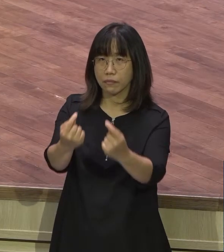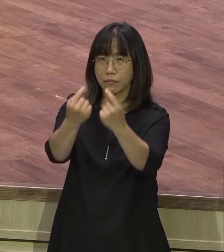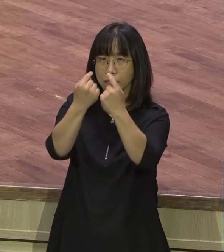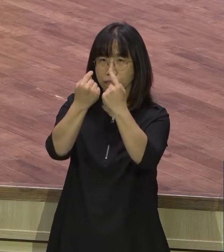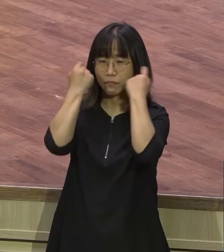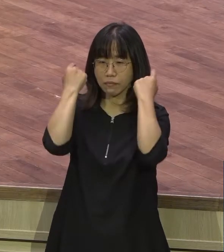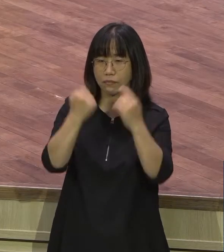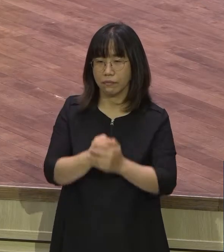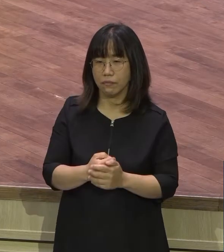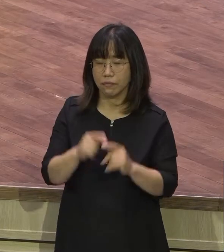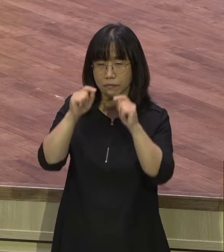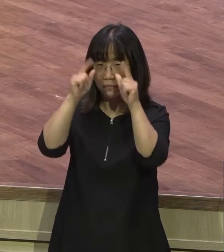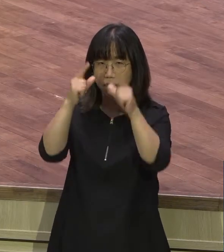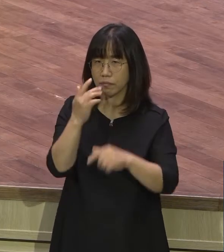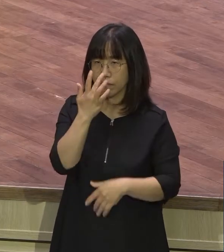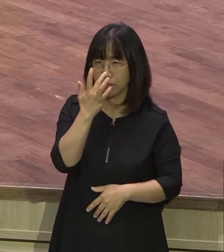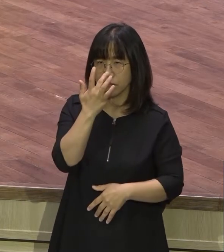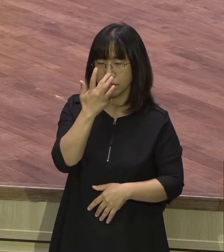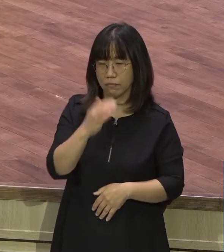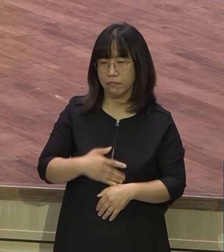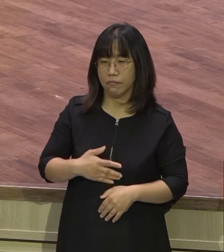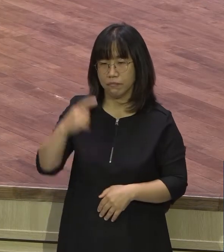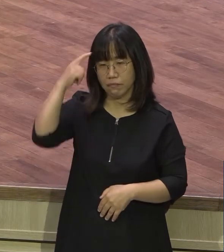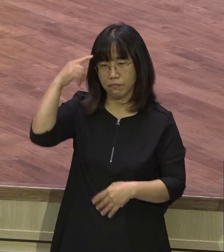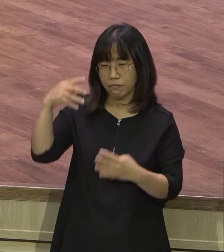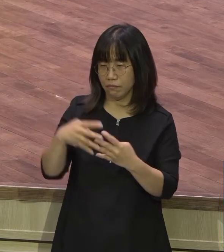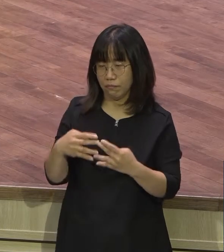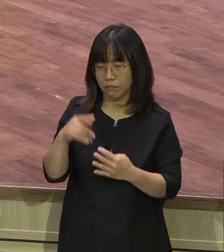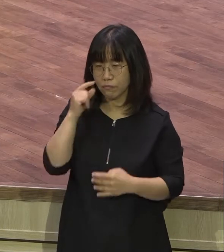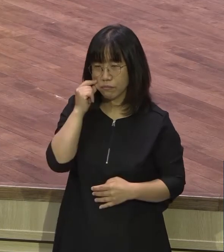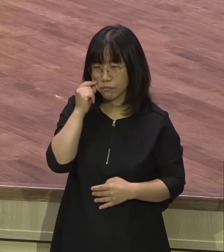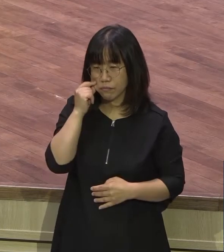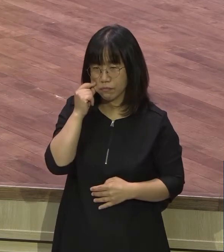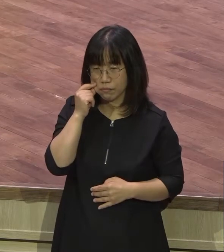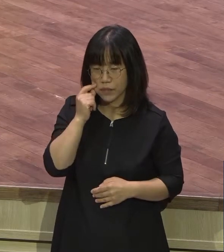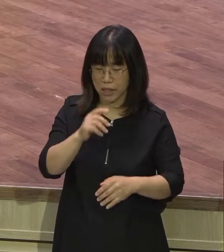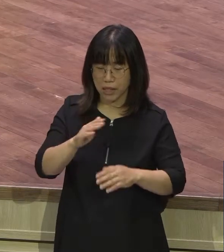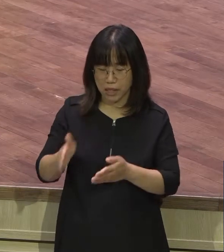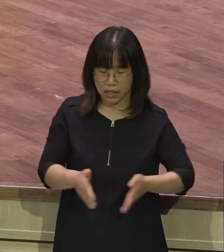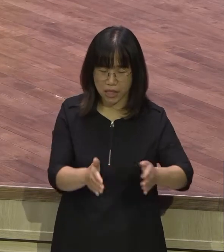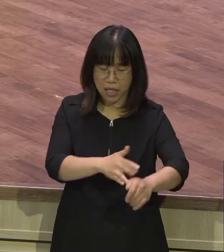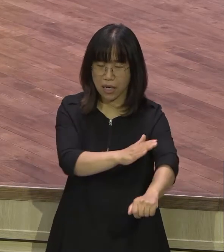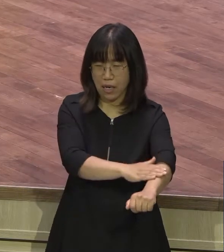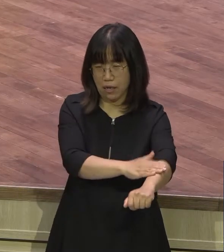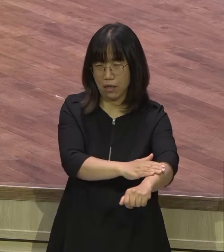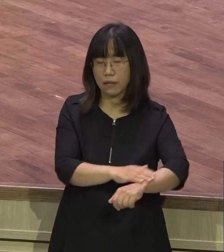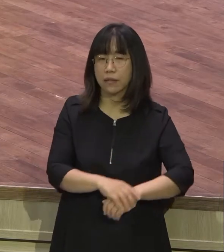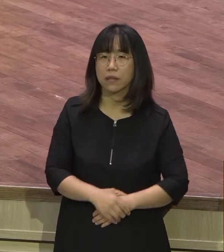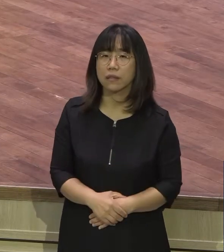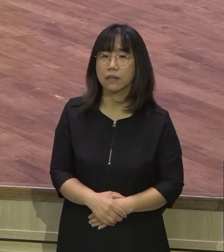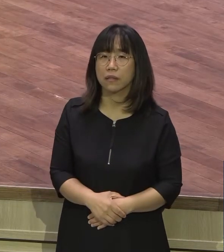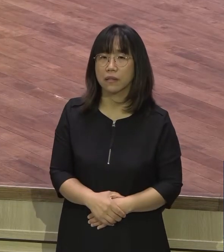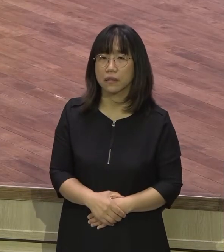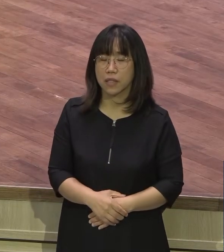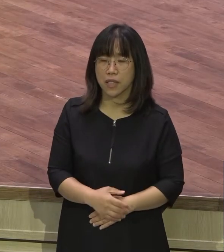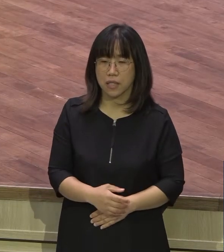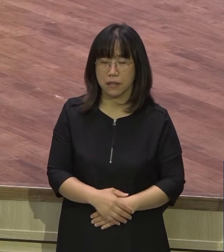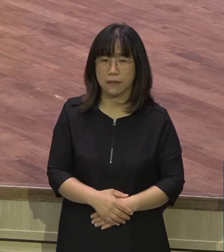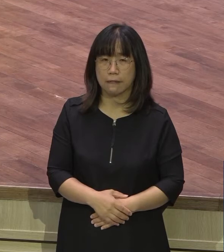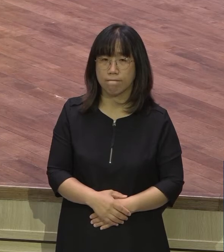말인지 자기에게 적용을 못해 이 길가 떨어진 씨입니다. 길가 아세요? 길가 길가 씨가 어떻게